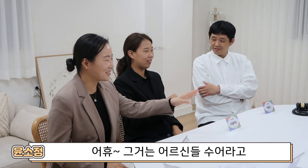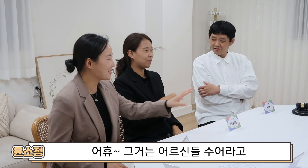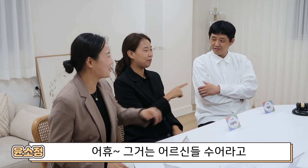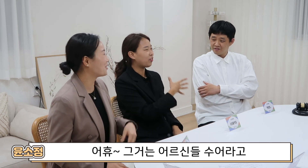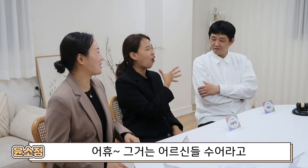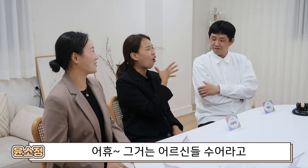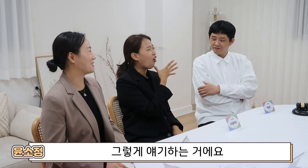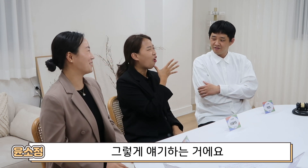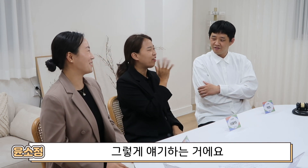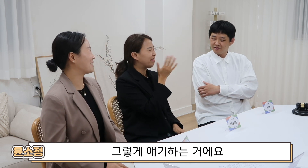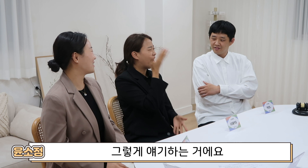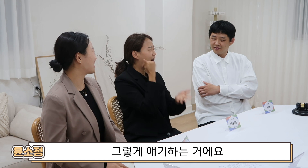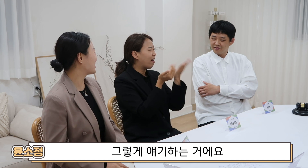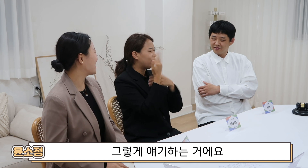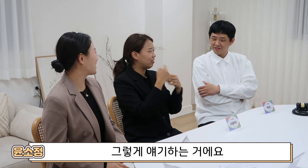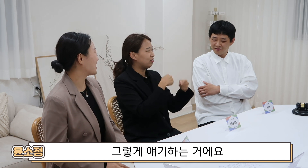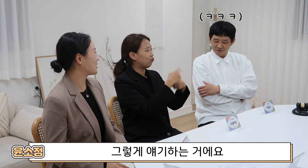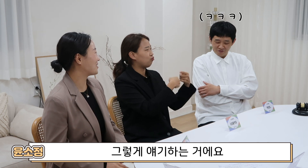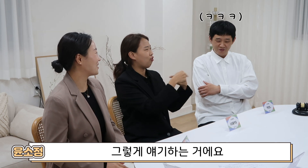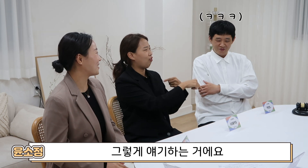어르신들 수어라고 이렇게 얘기하는 거예요.